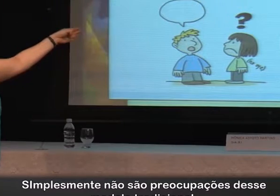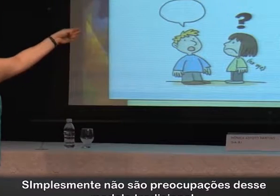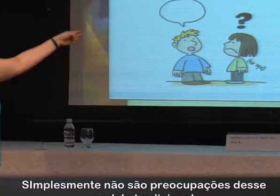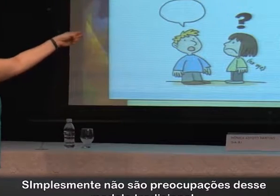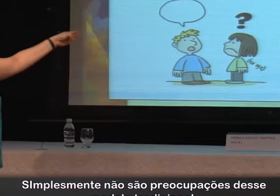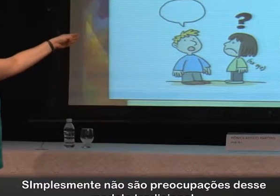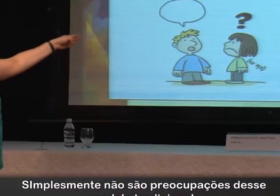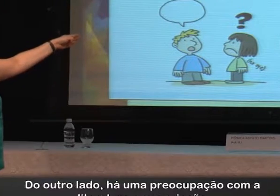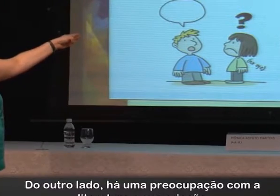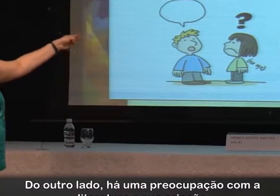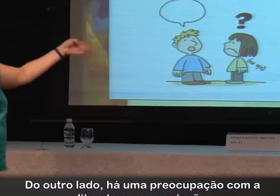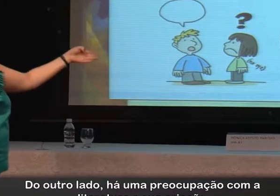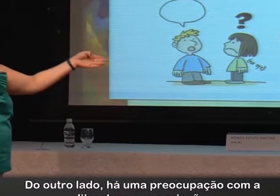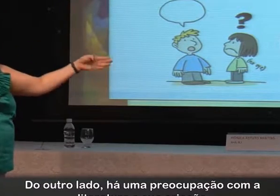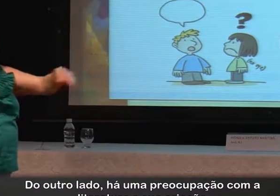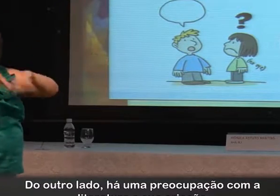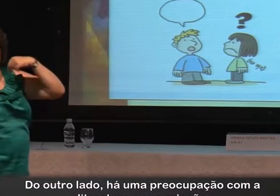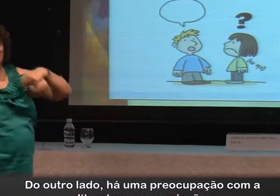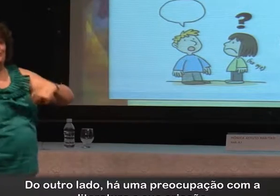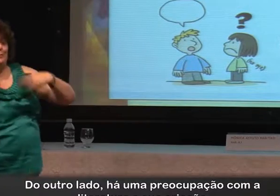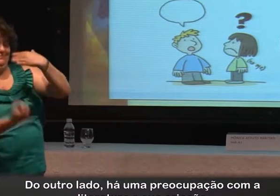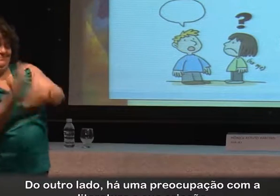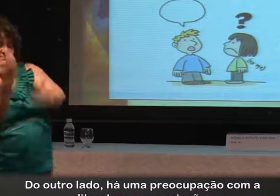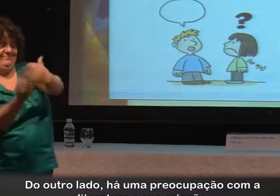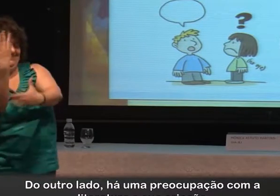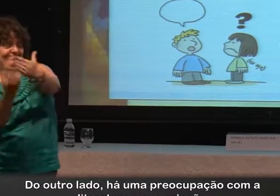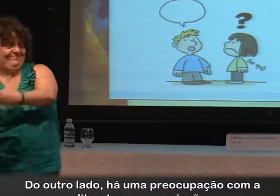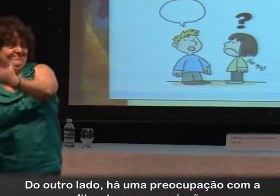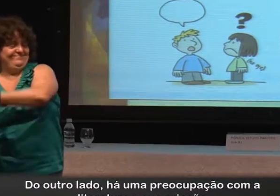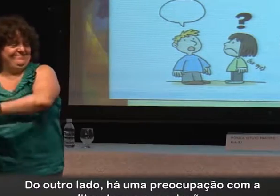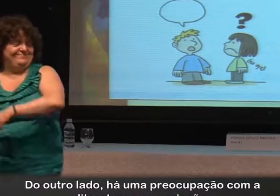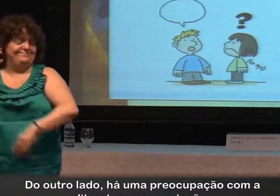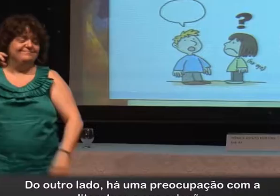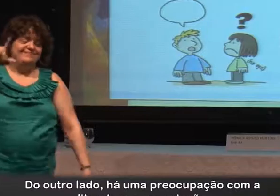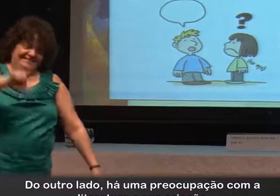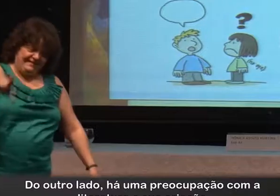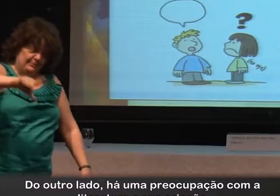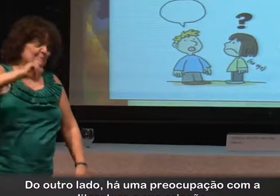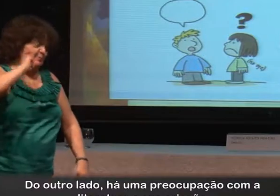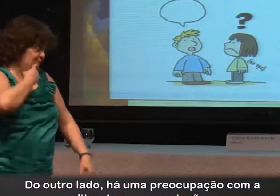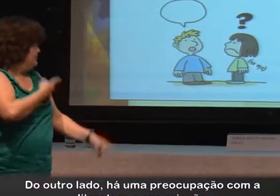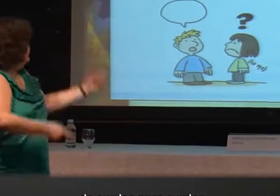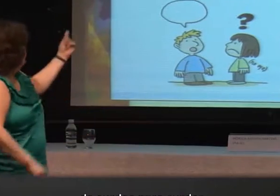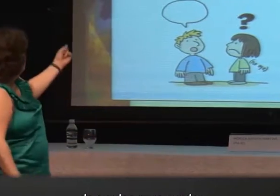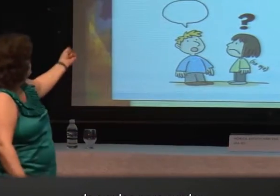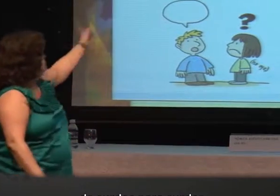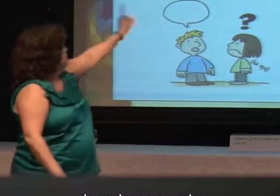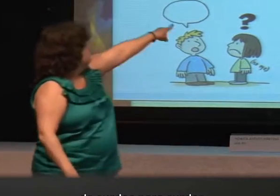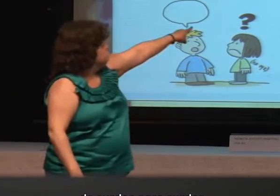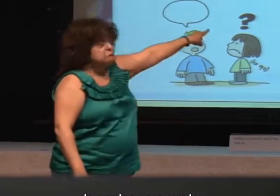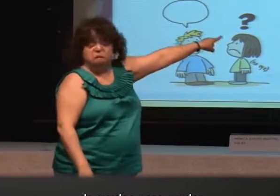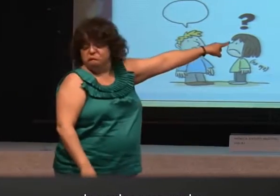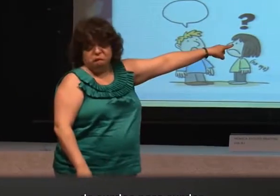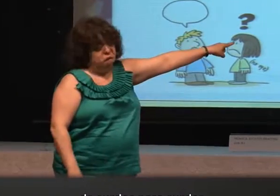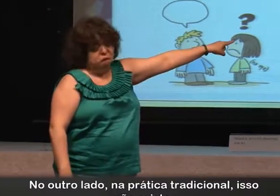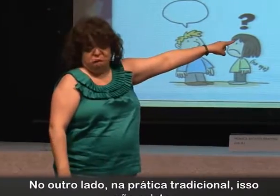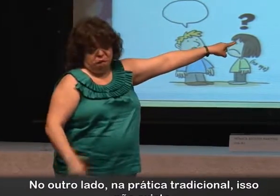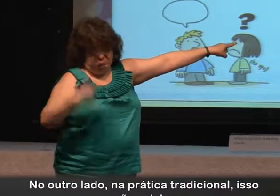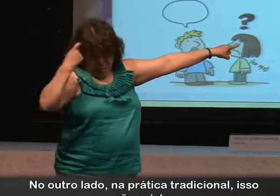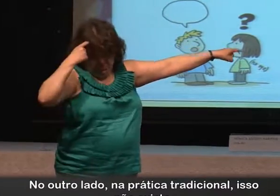outro lado, há uma preocupação com a literatura e a criação de literatura de surdos, para surdos. No outro lado,